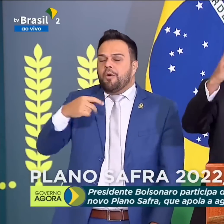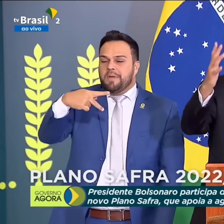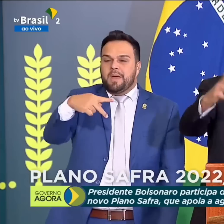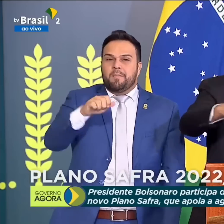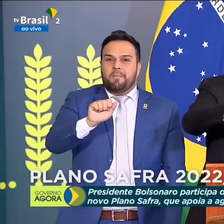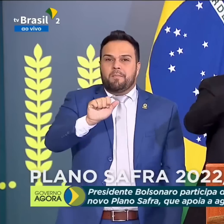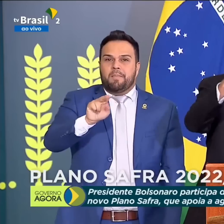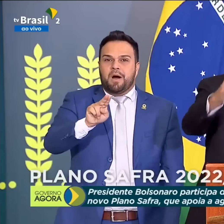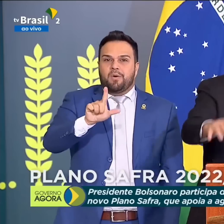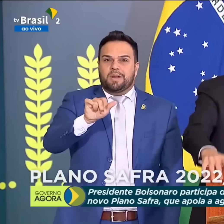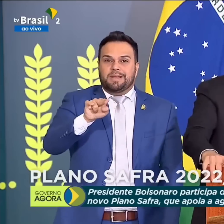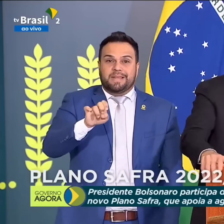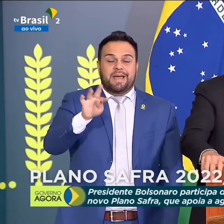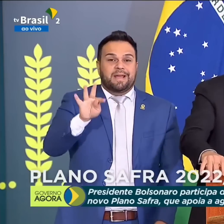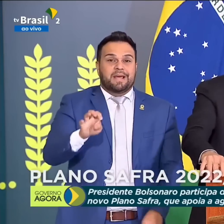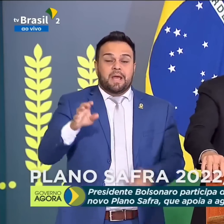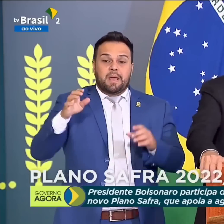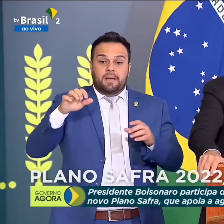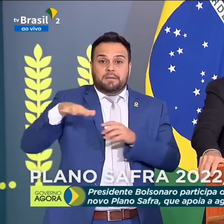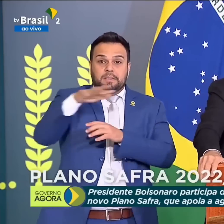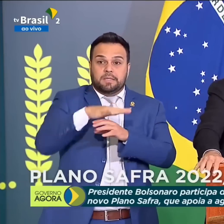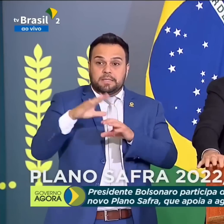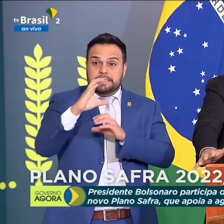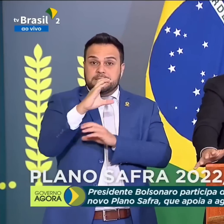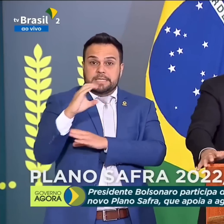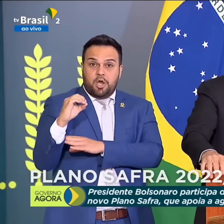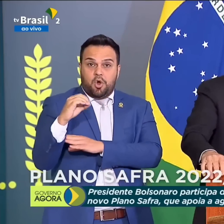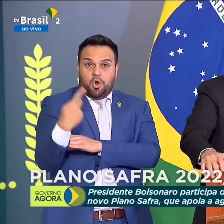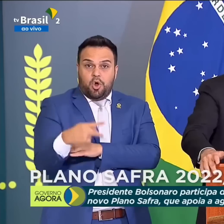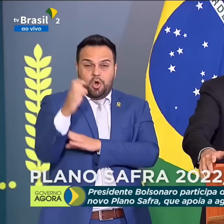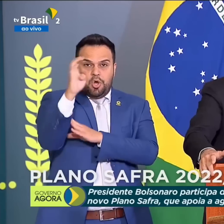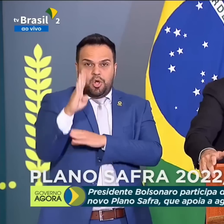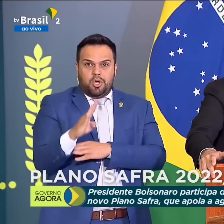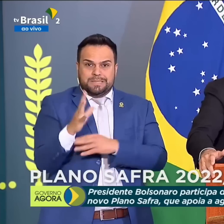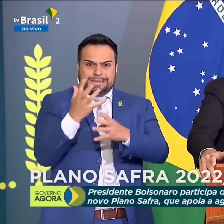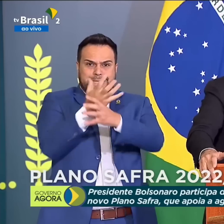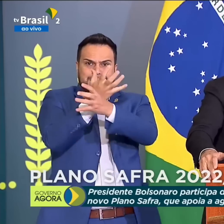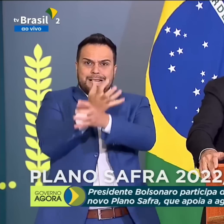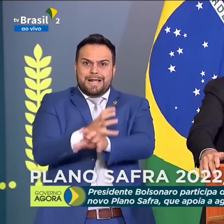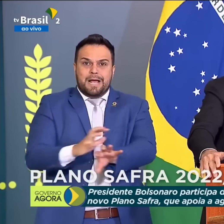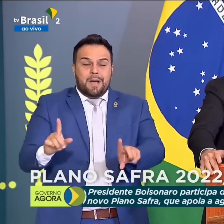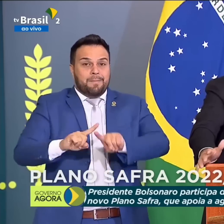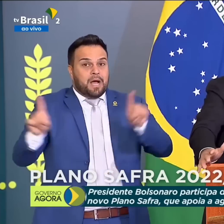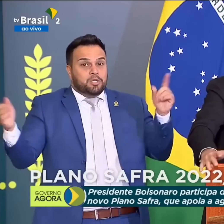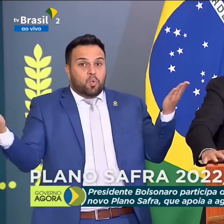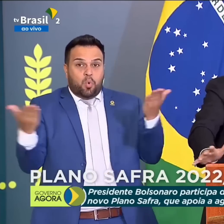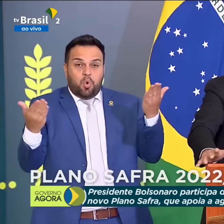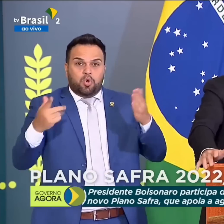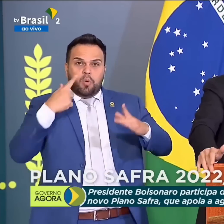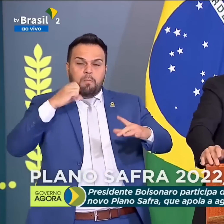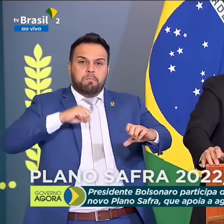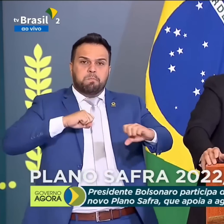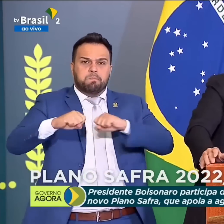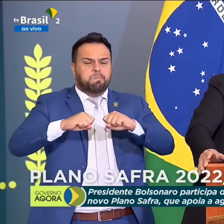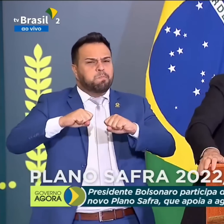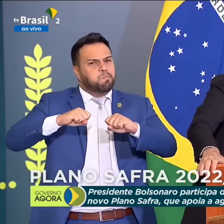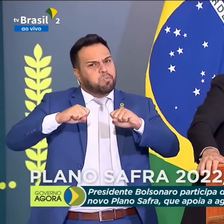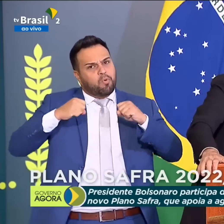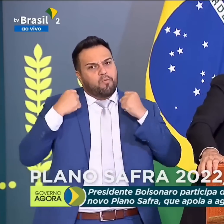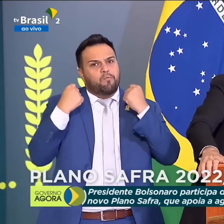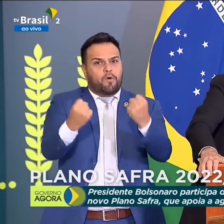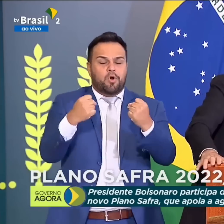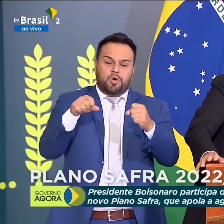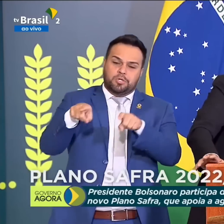grande cerrado, nesse Centro-Oeste brasileiro. E hoje a potência do agro, em especial do trigo, se